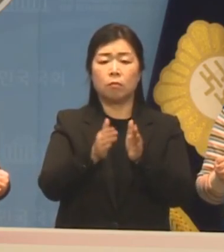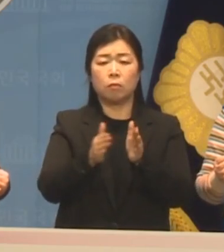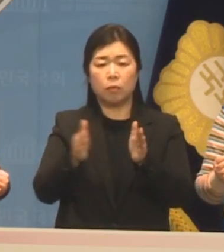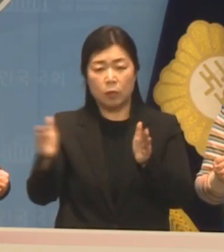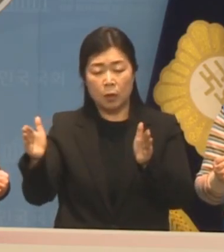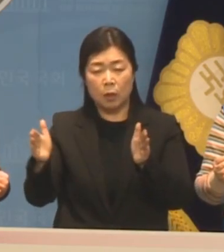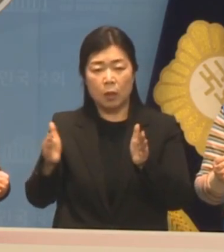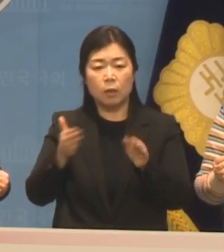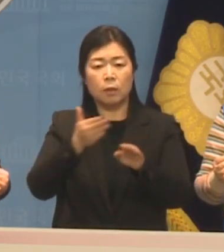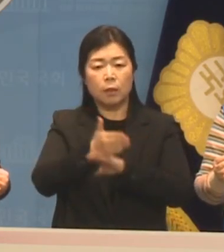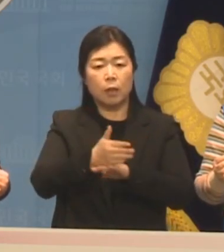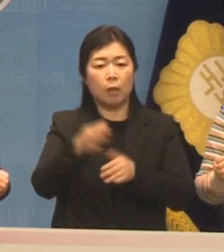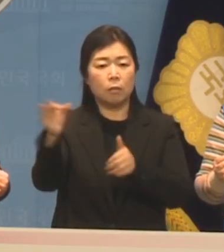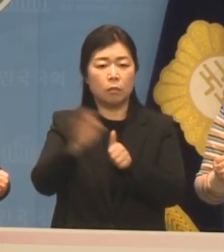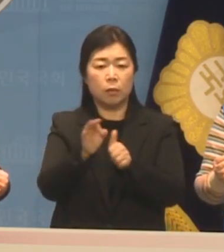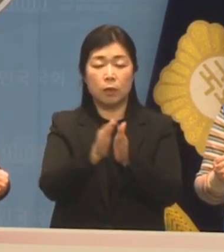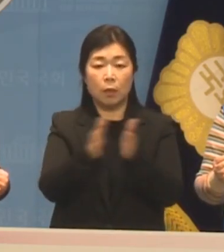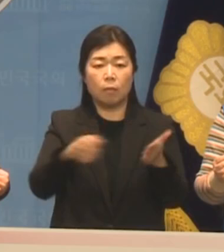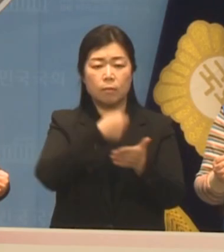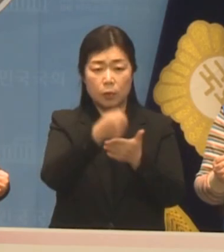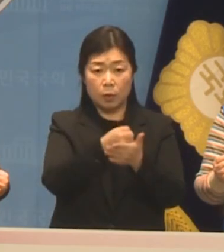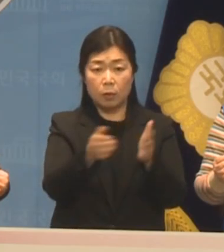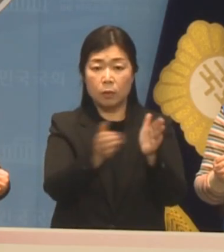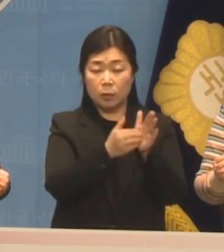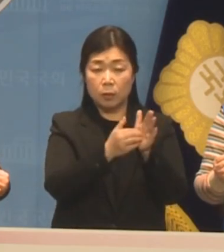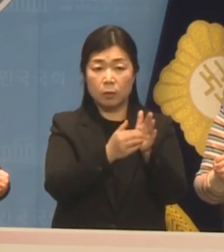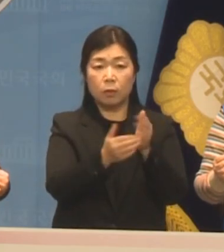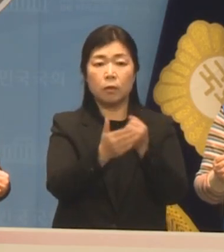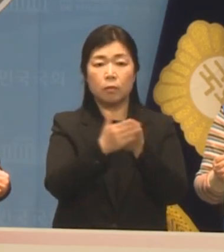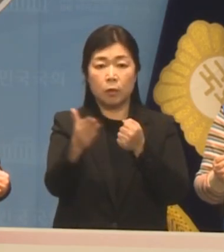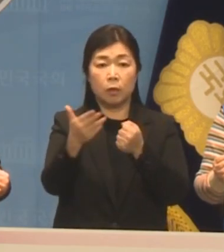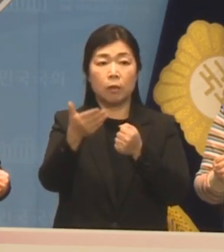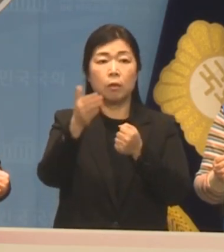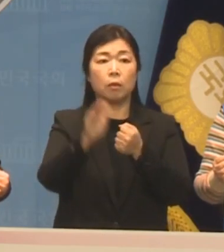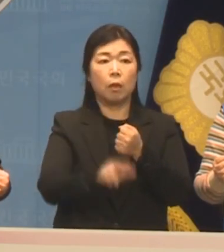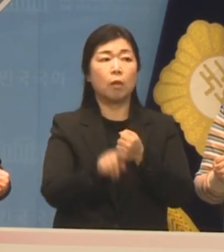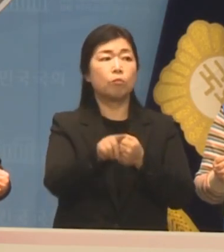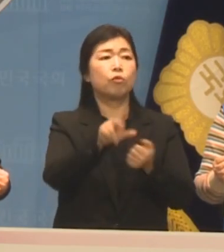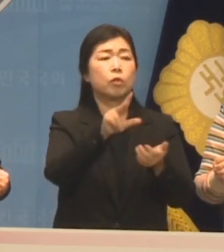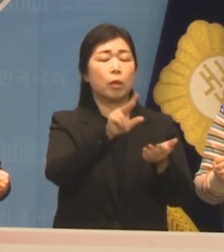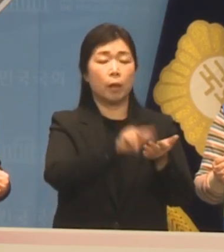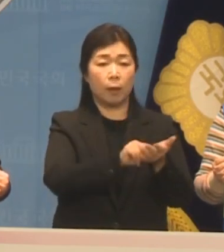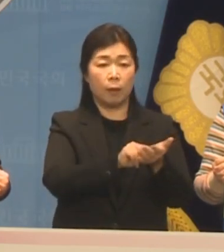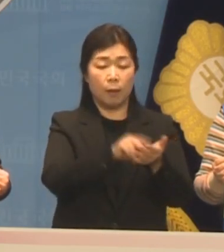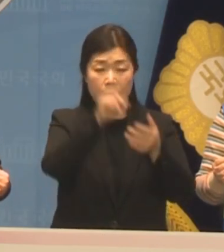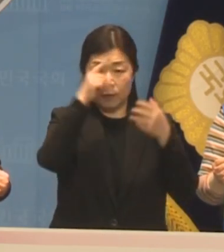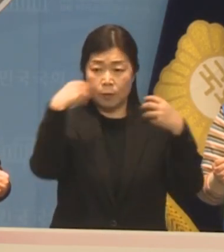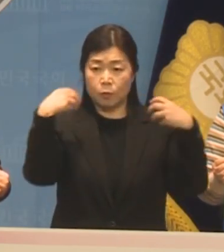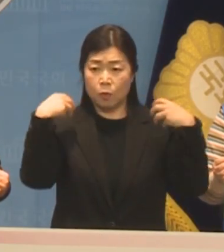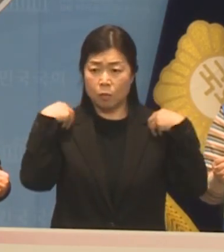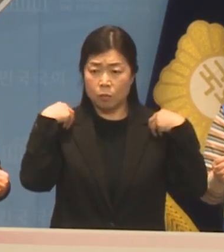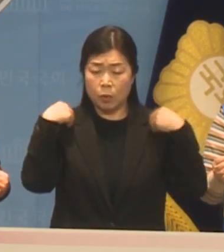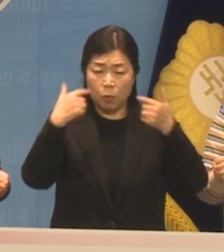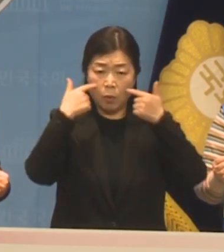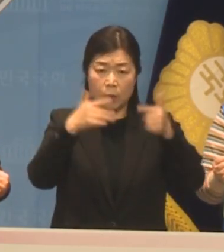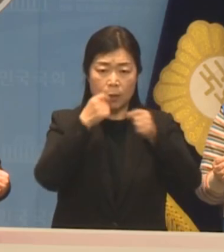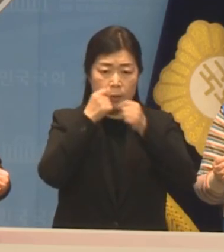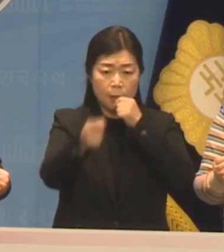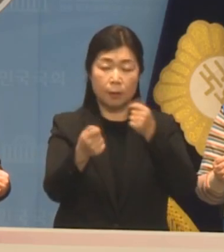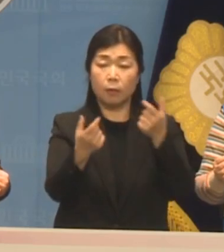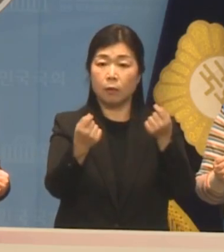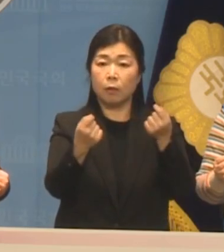점차적으로 늦게 받는 것으로 결정했기 때문입니다. 그런데 이것은 정부의 명백한